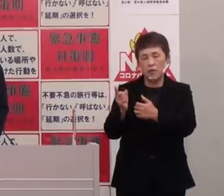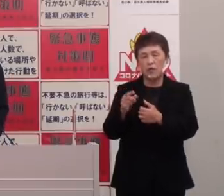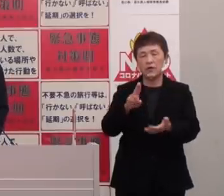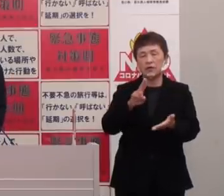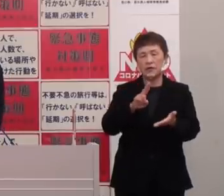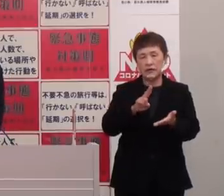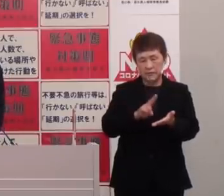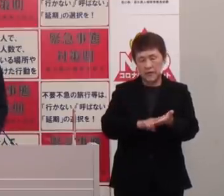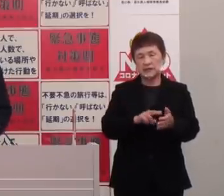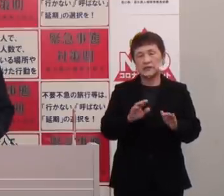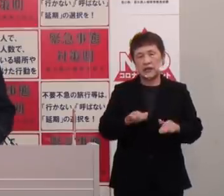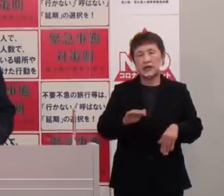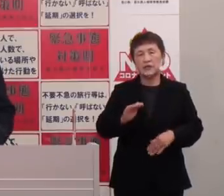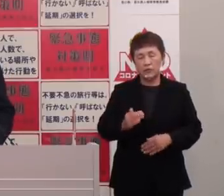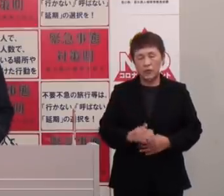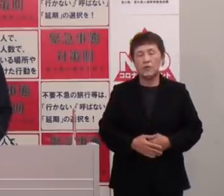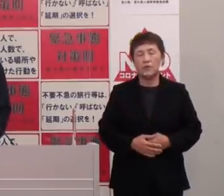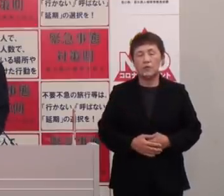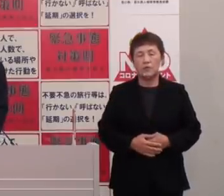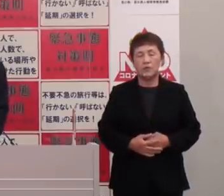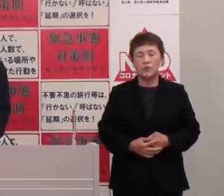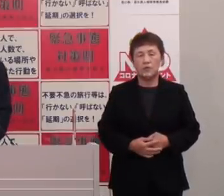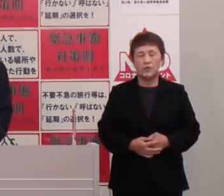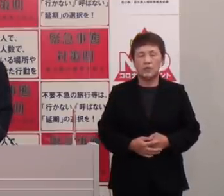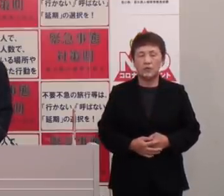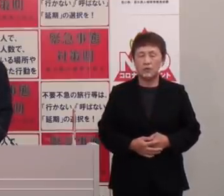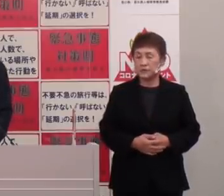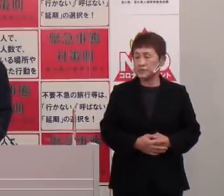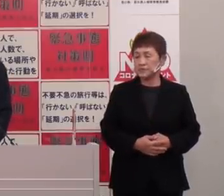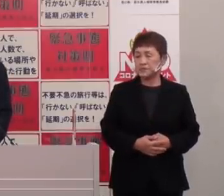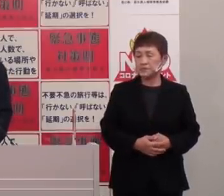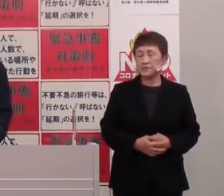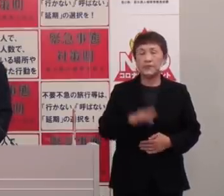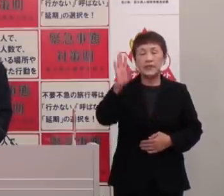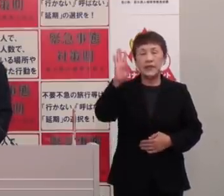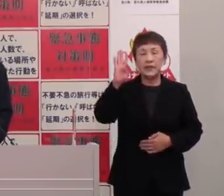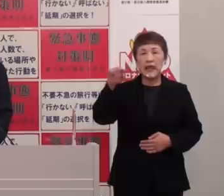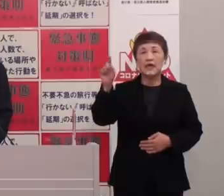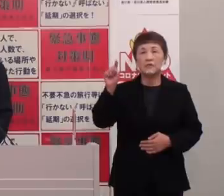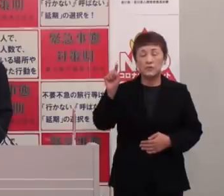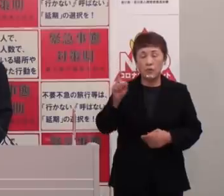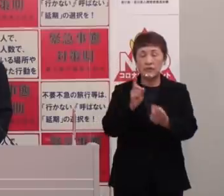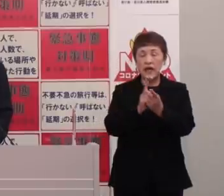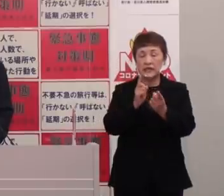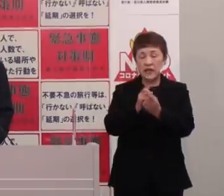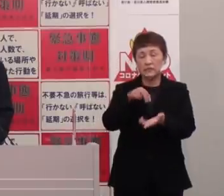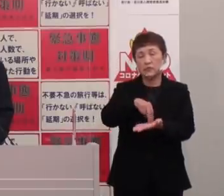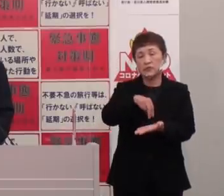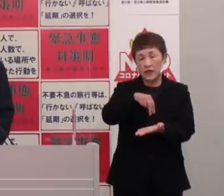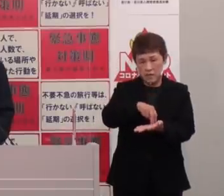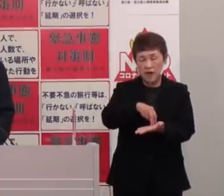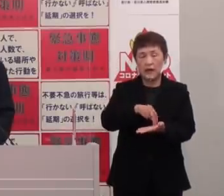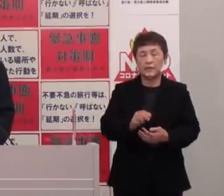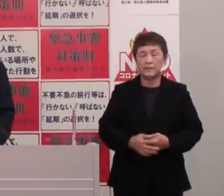定いたしましたけれども、この県の対策として、